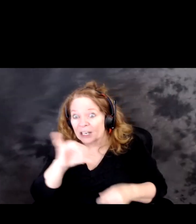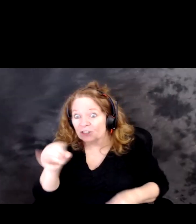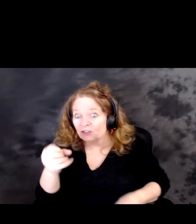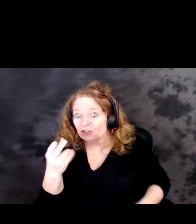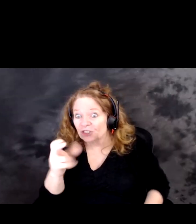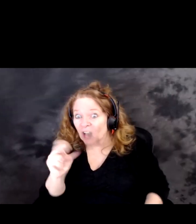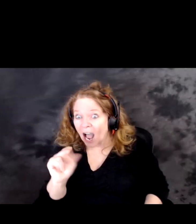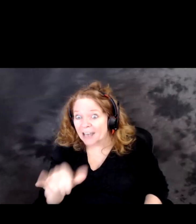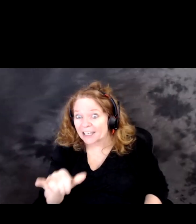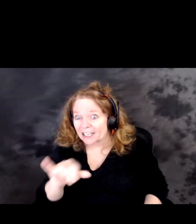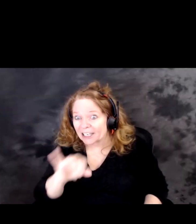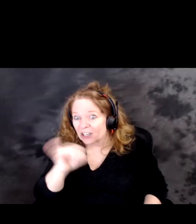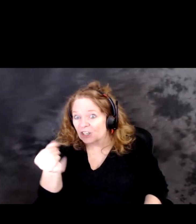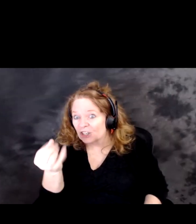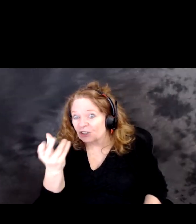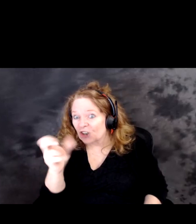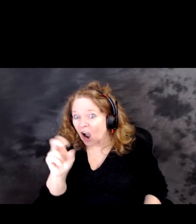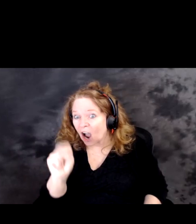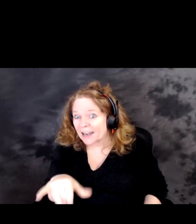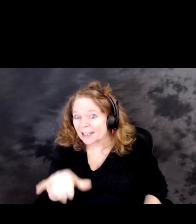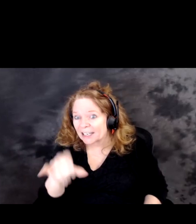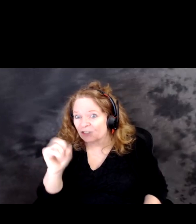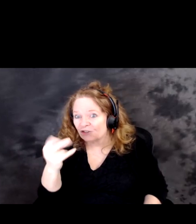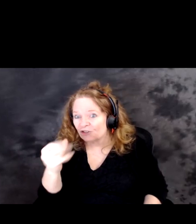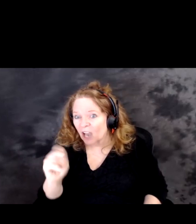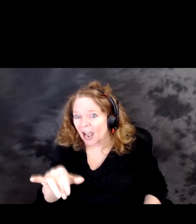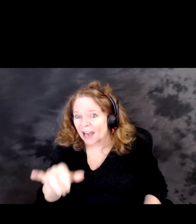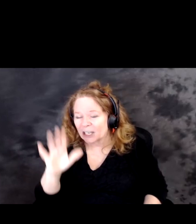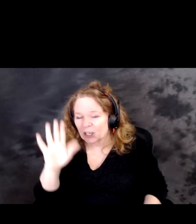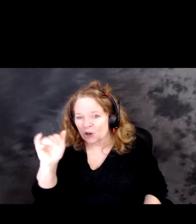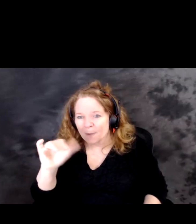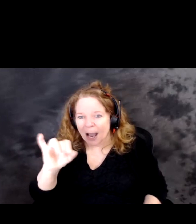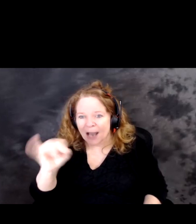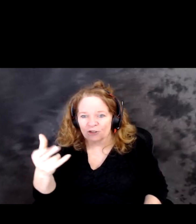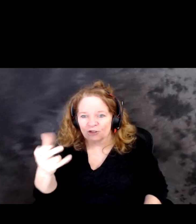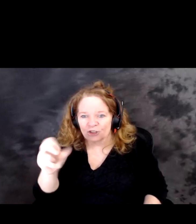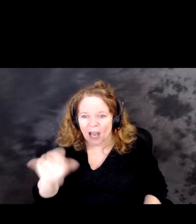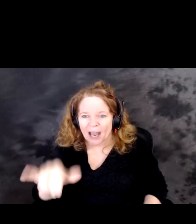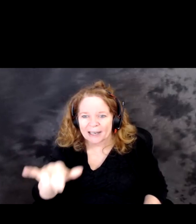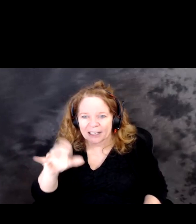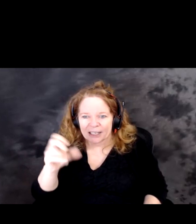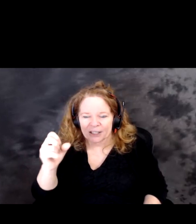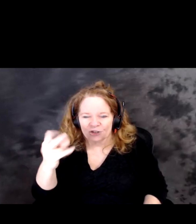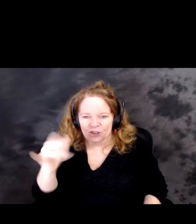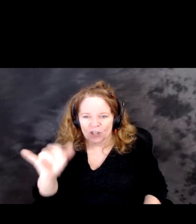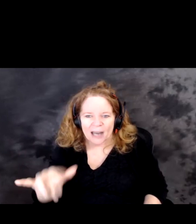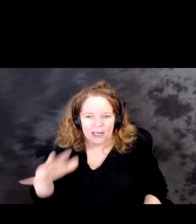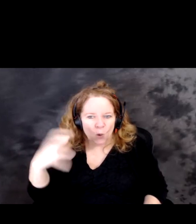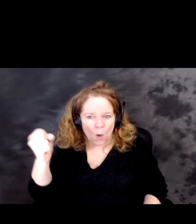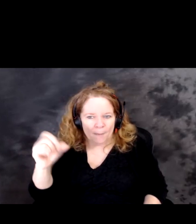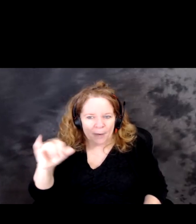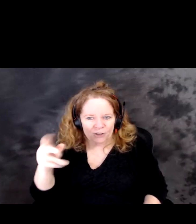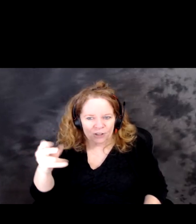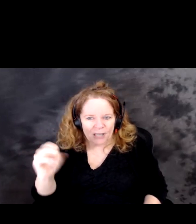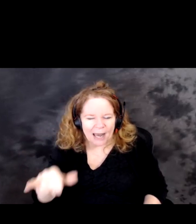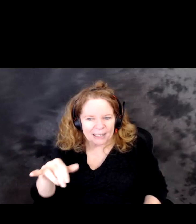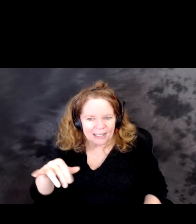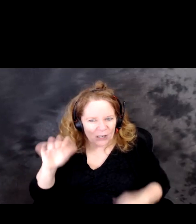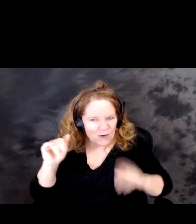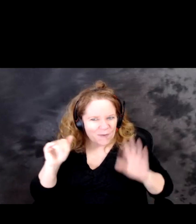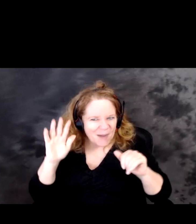Ahora seguimos con Johnny. Johnny, Johnny, Johnny. Adiós, Johnny, Johnny. Adiós,